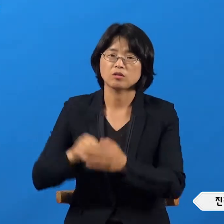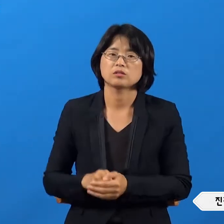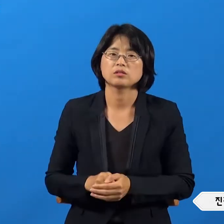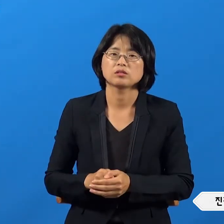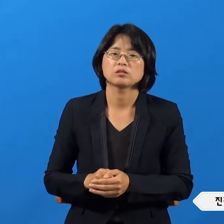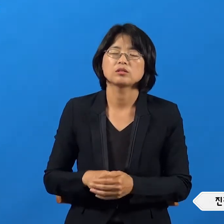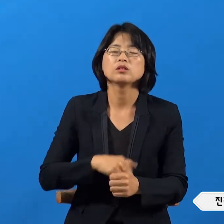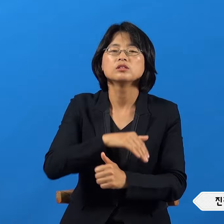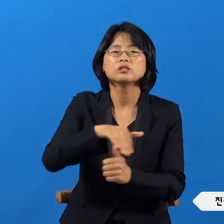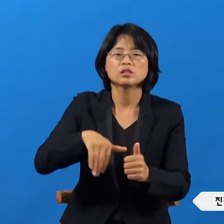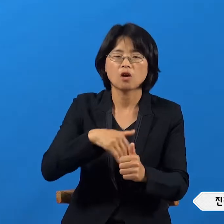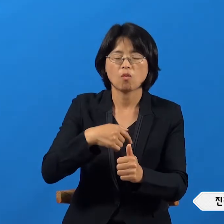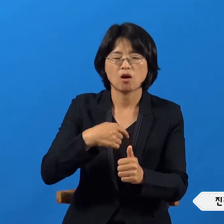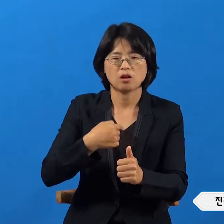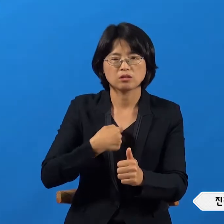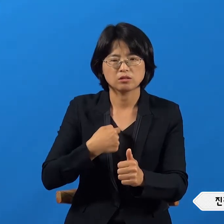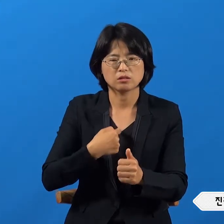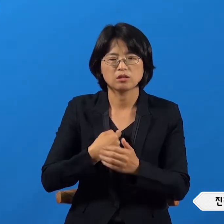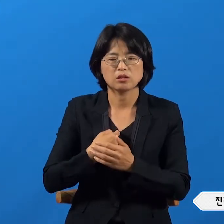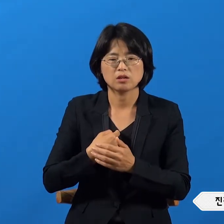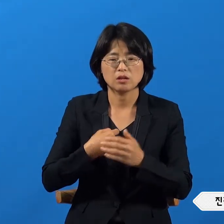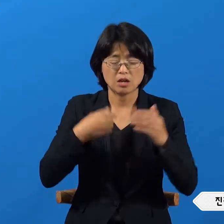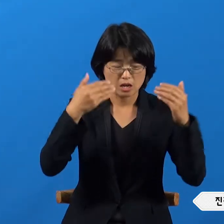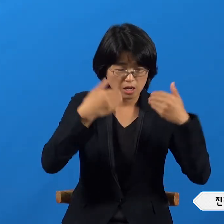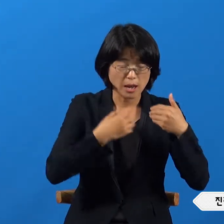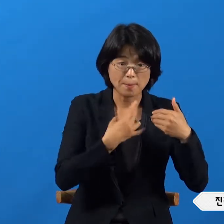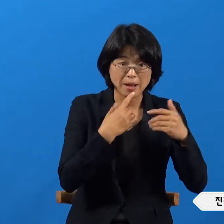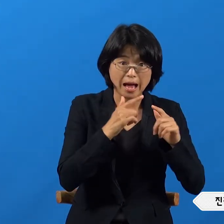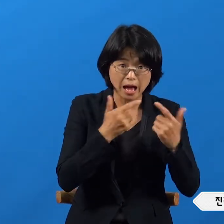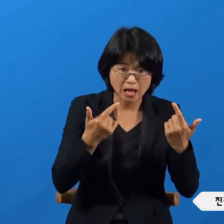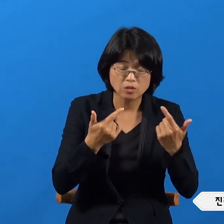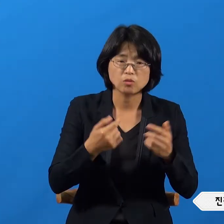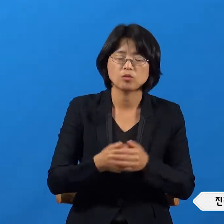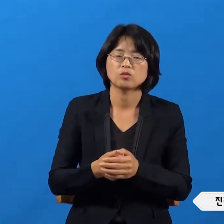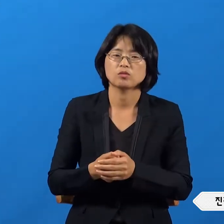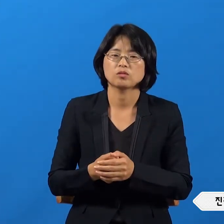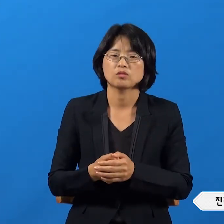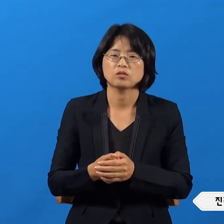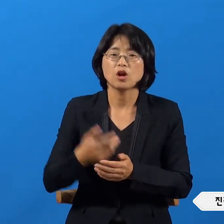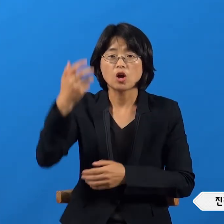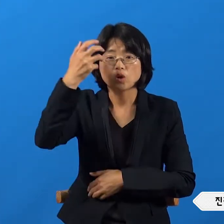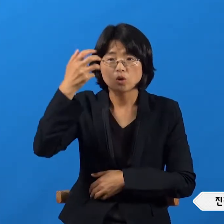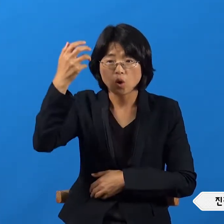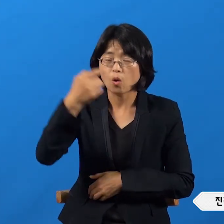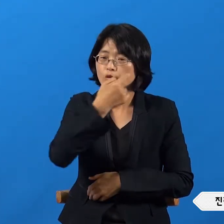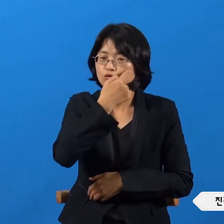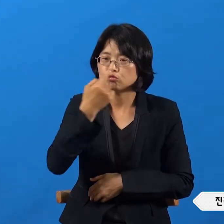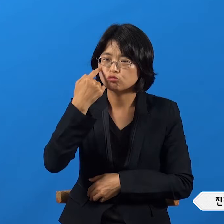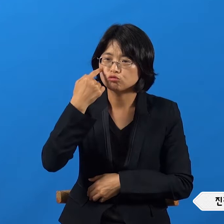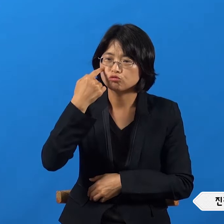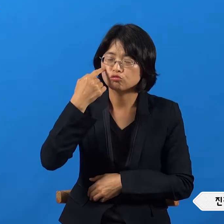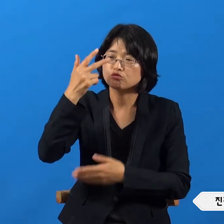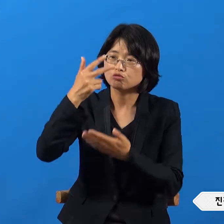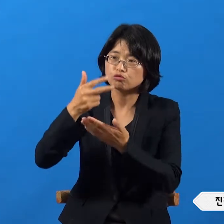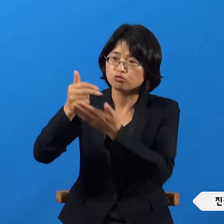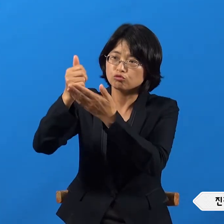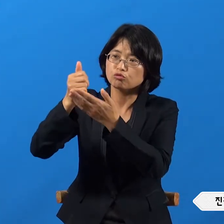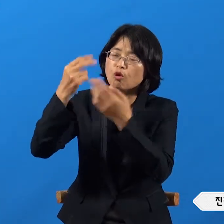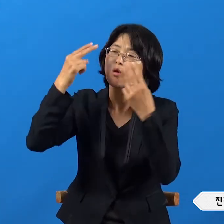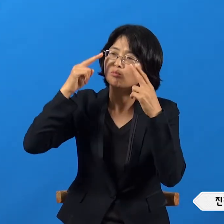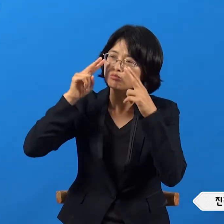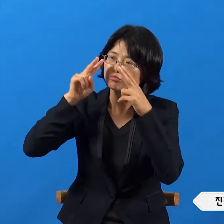시선을 뜨고 영혼의 시선을 주님을 향해 보는 것, 기도의 기적이라고